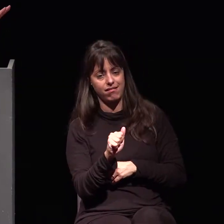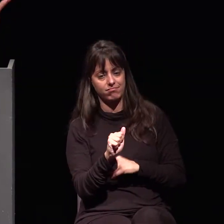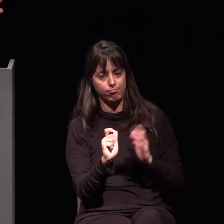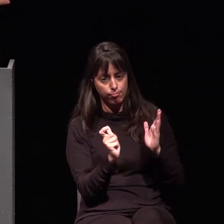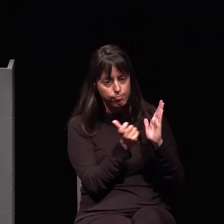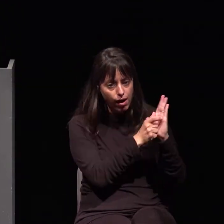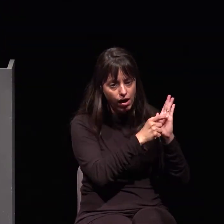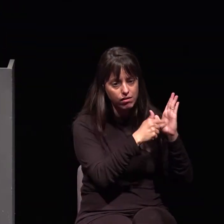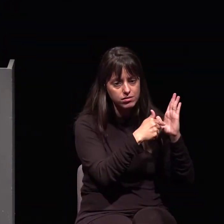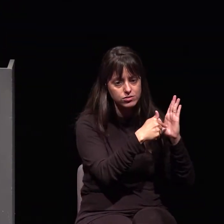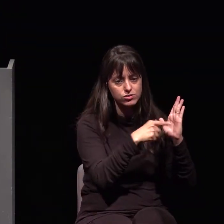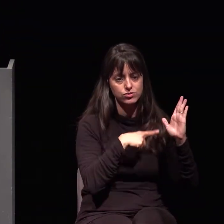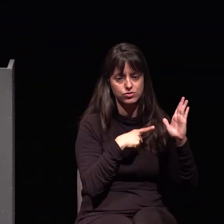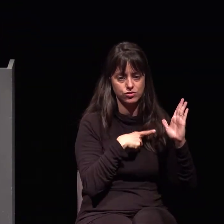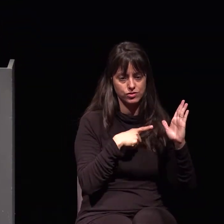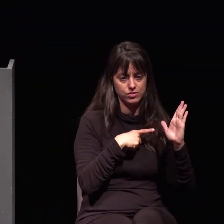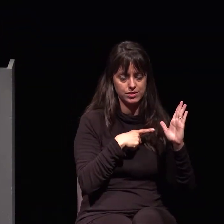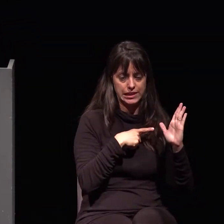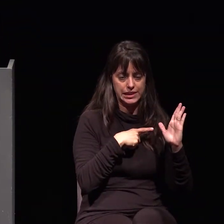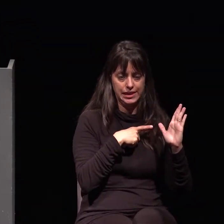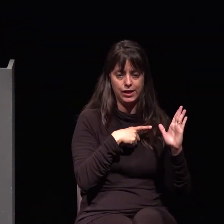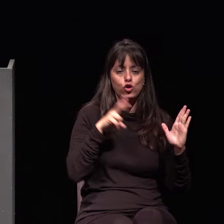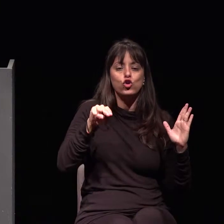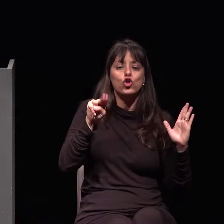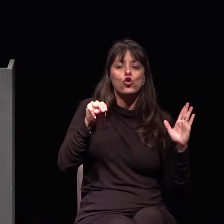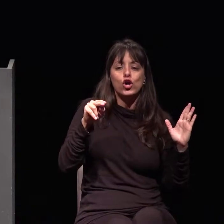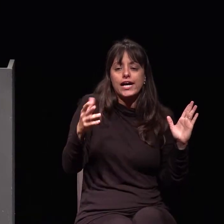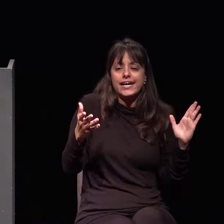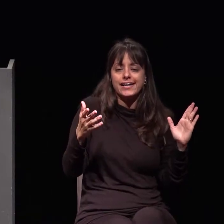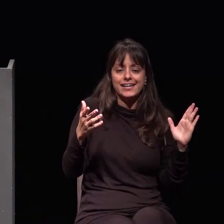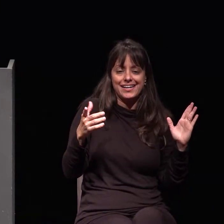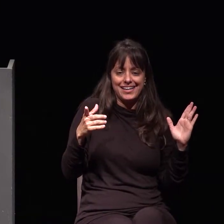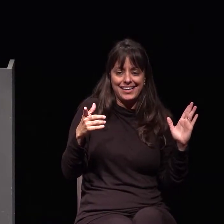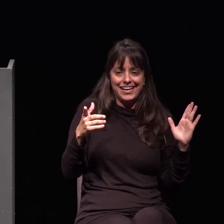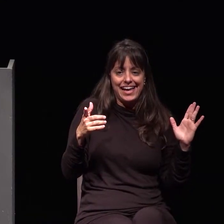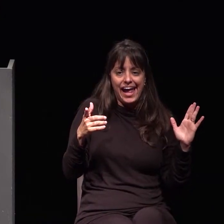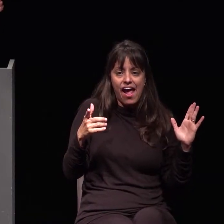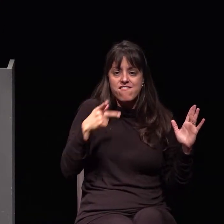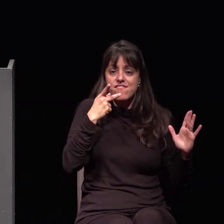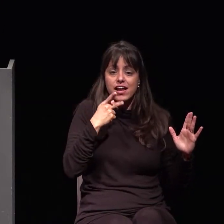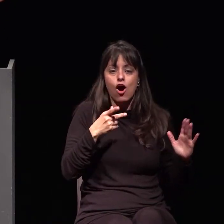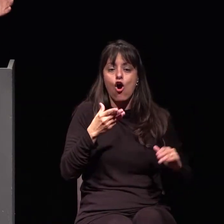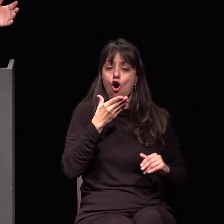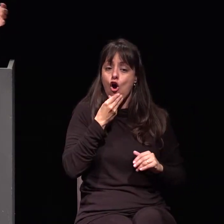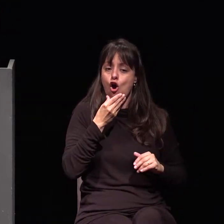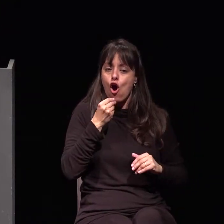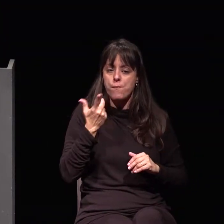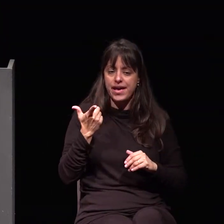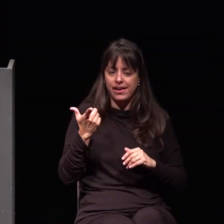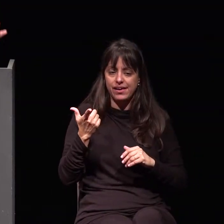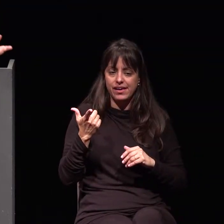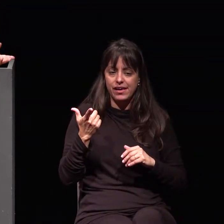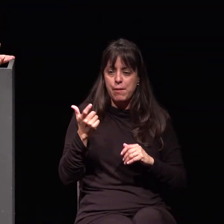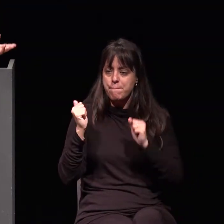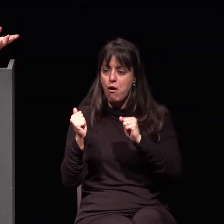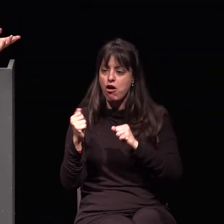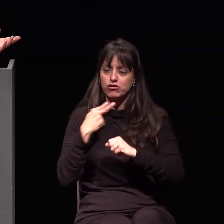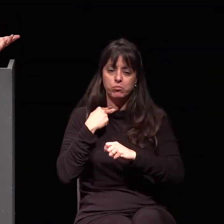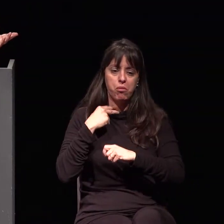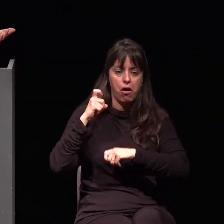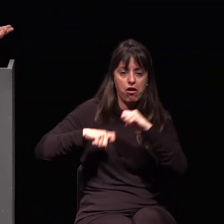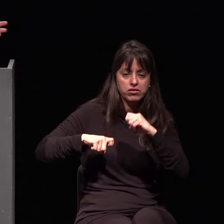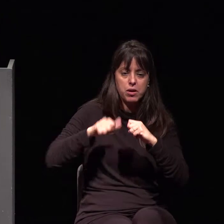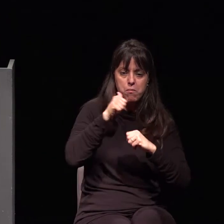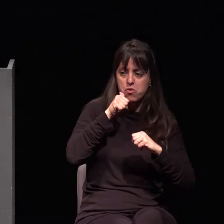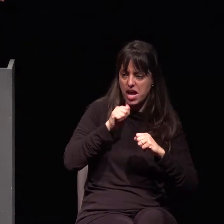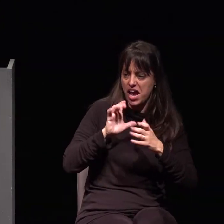não se nem cogitava. Ninguém nunca teve escrito isso, que o homem que não fosse virgem, a mulher podia pedir a anulação